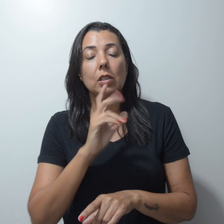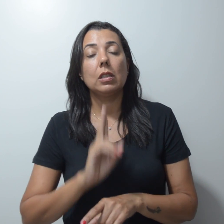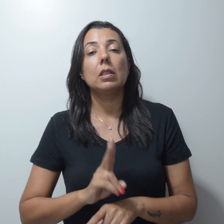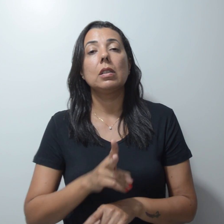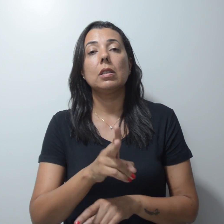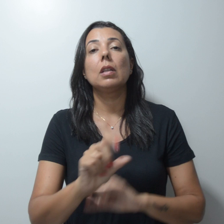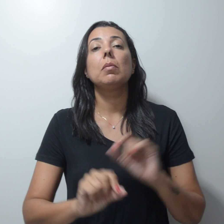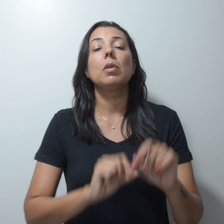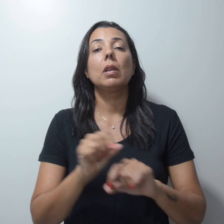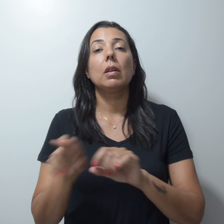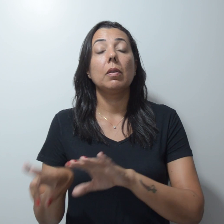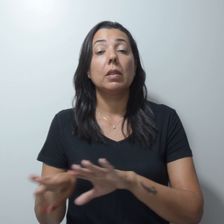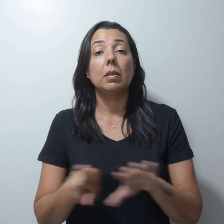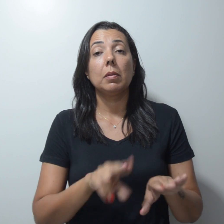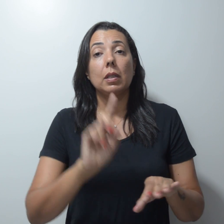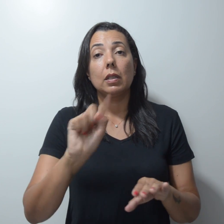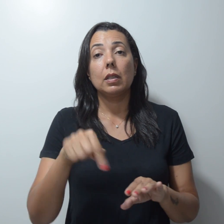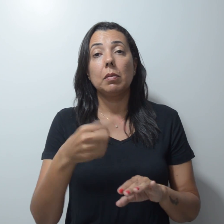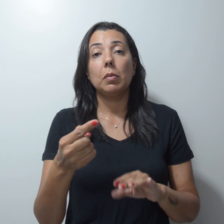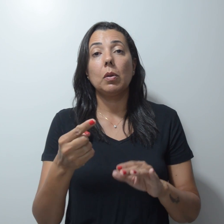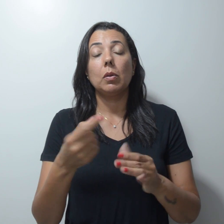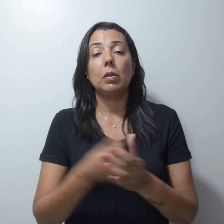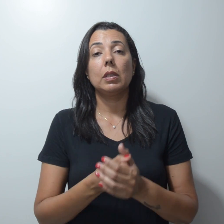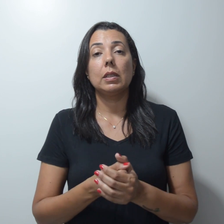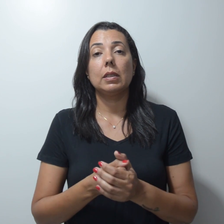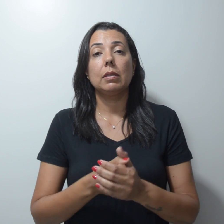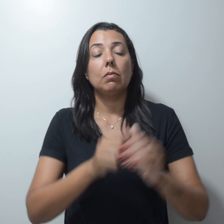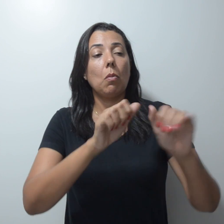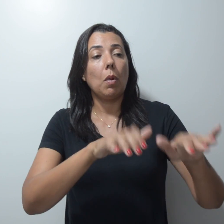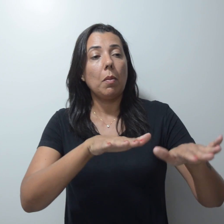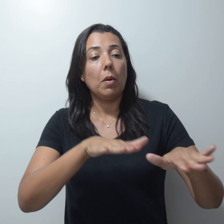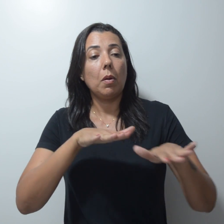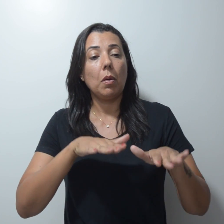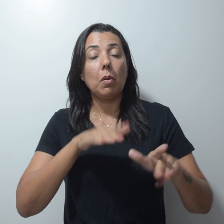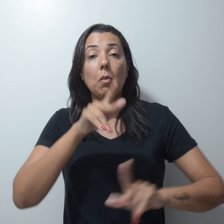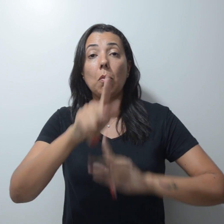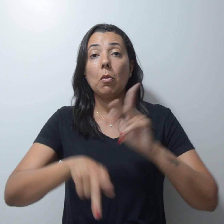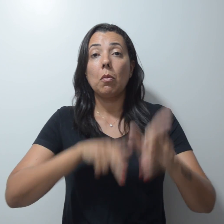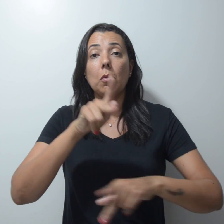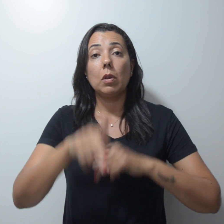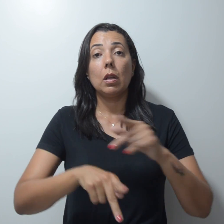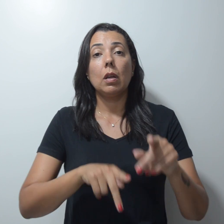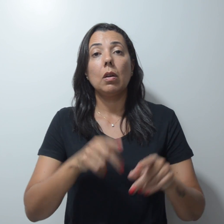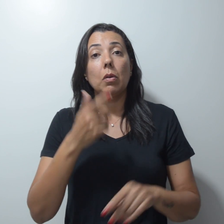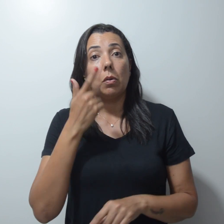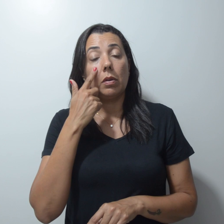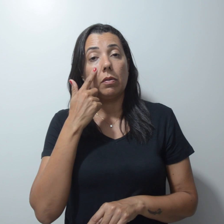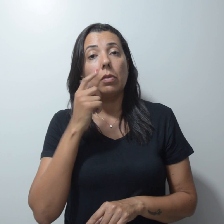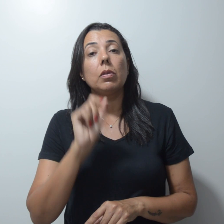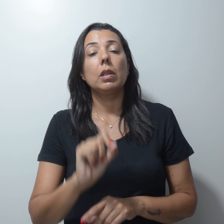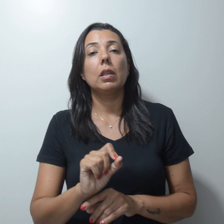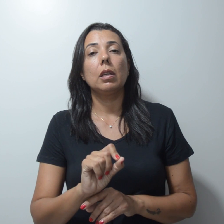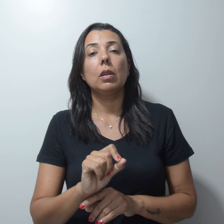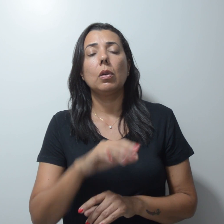uma semana após a grandiosa manifestação popular, o que se viu foi o terror de